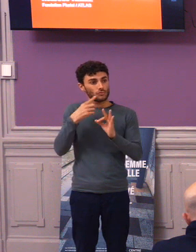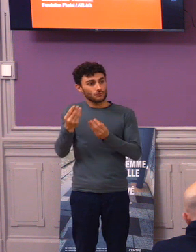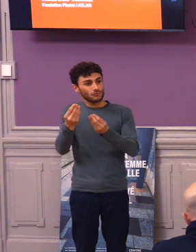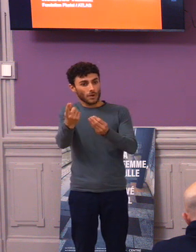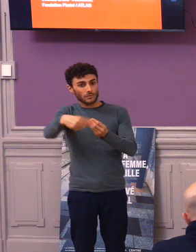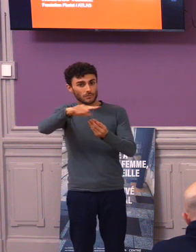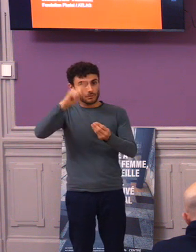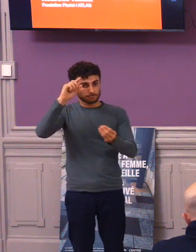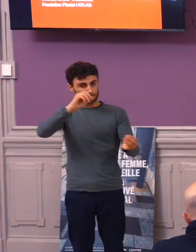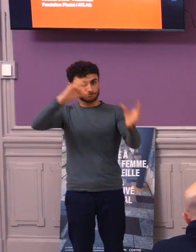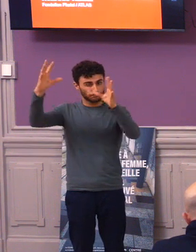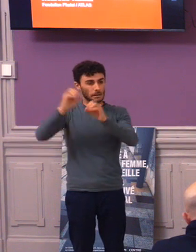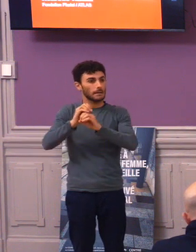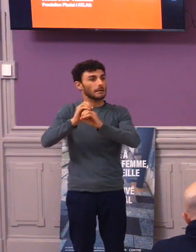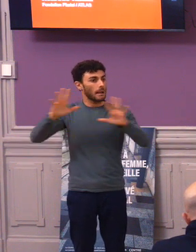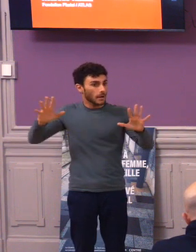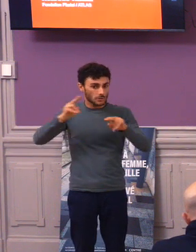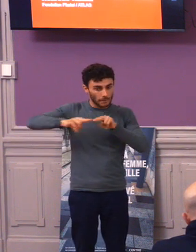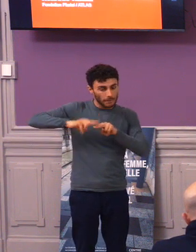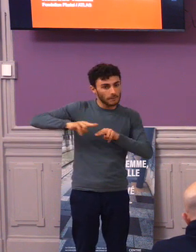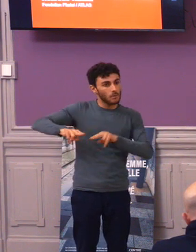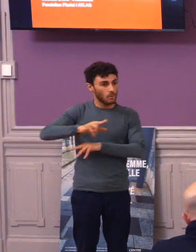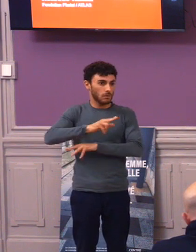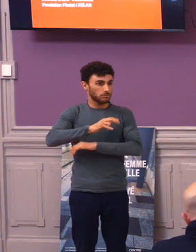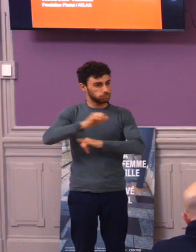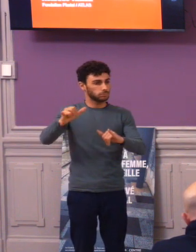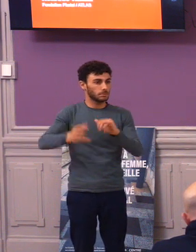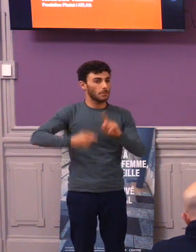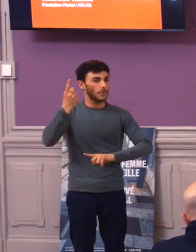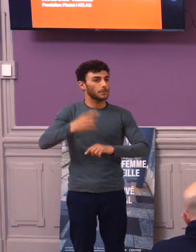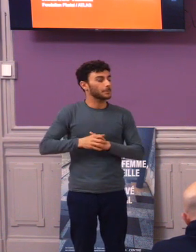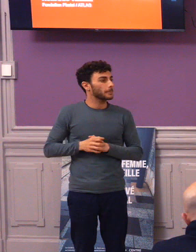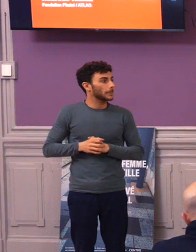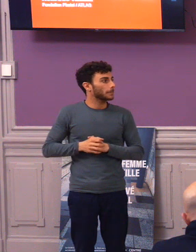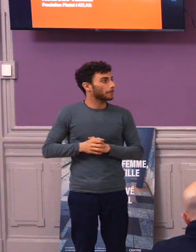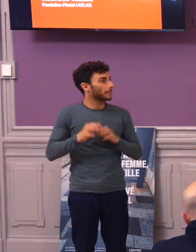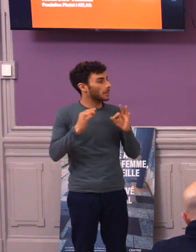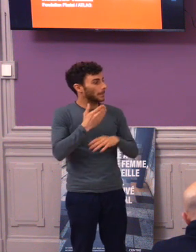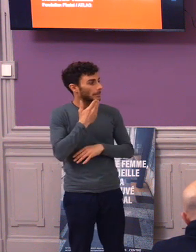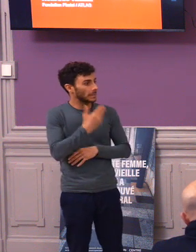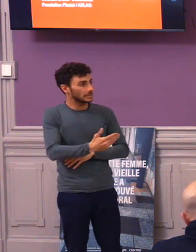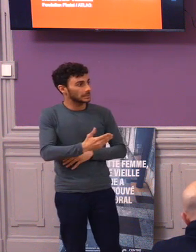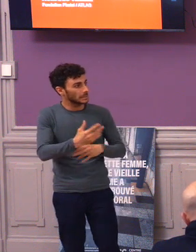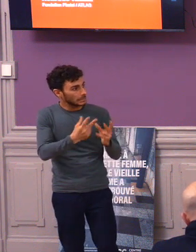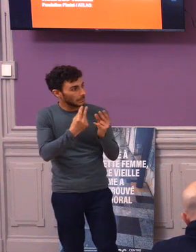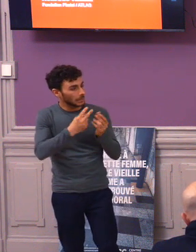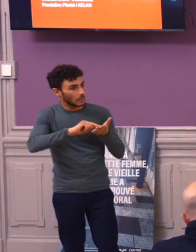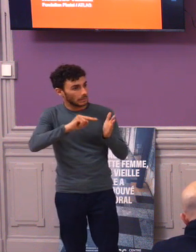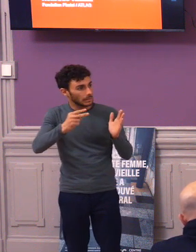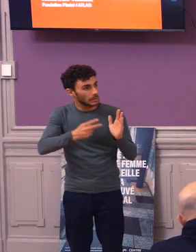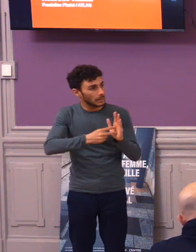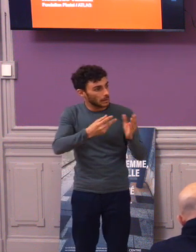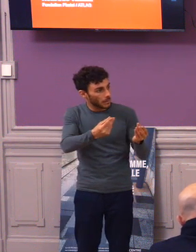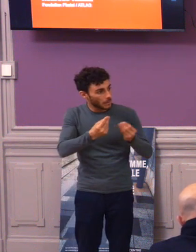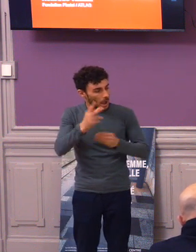même la taille de la taille du chantier voilà très bien merci pour cette éclairage technique qui est indispensable